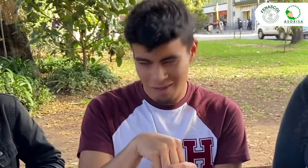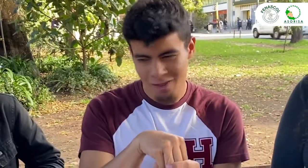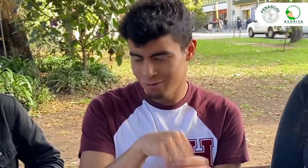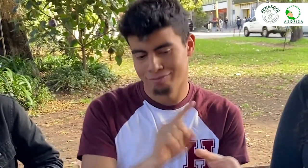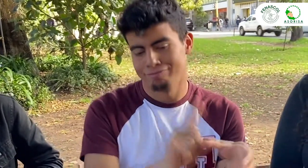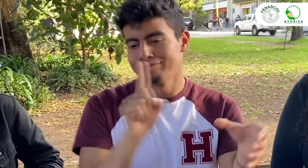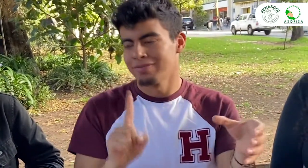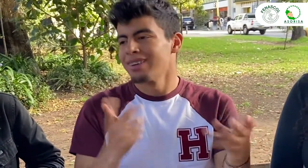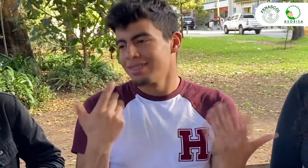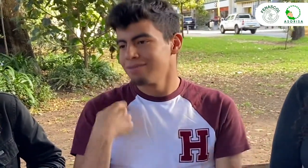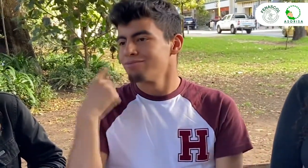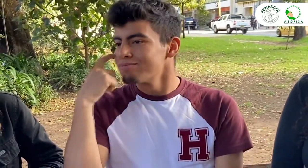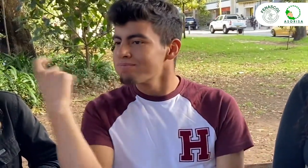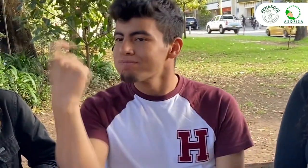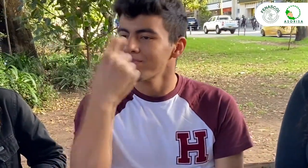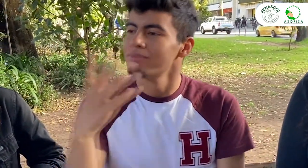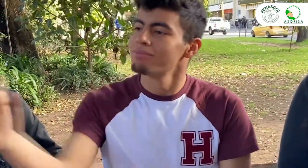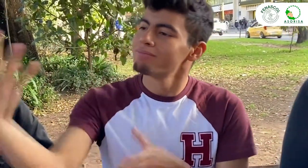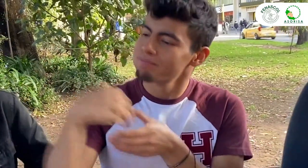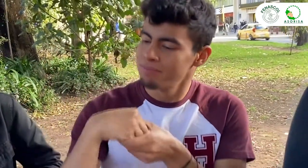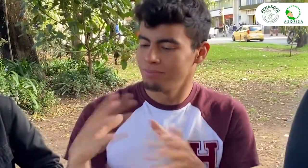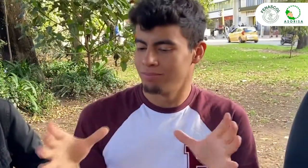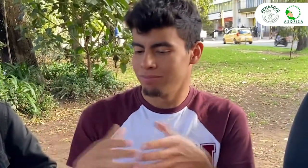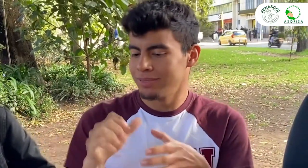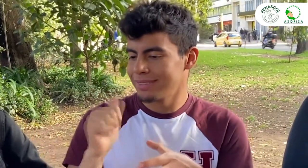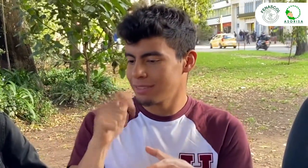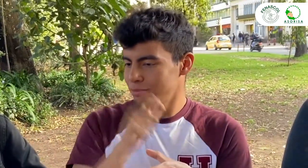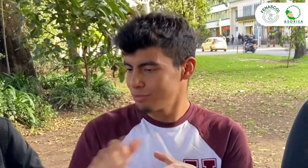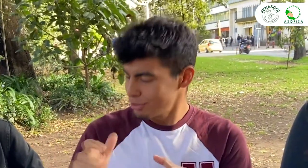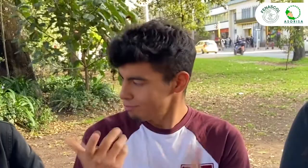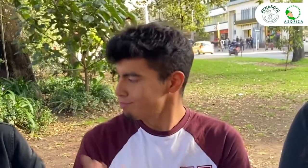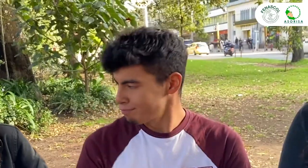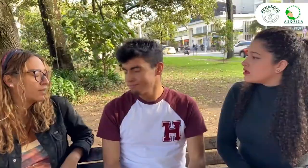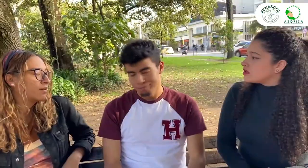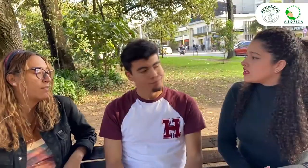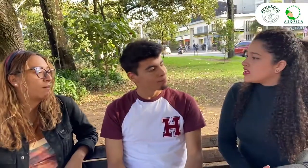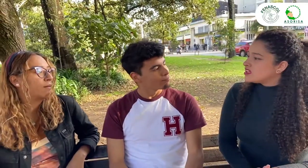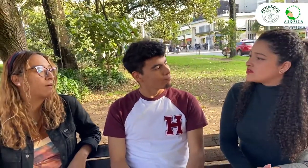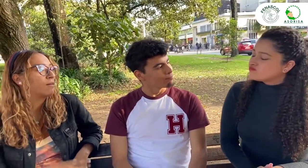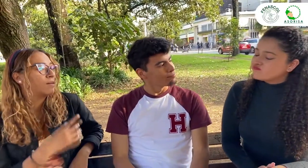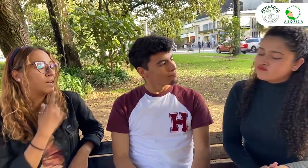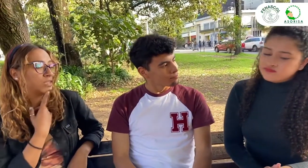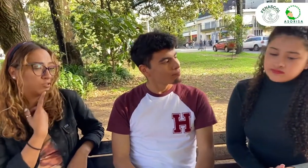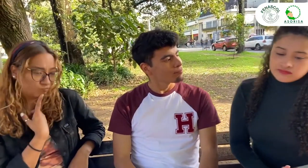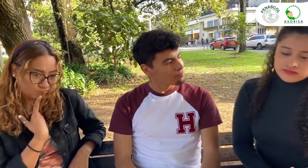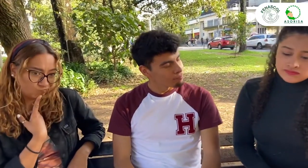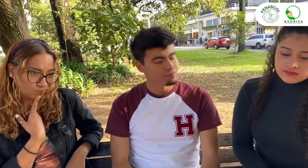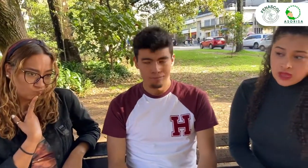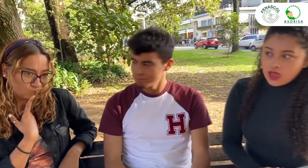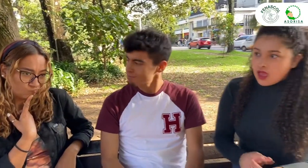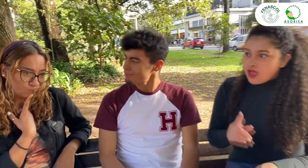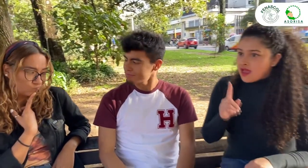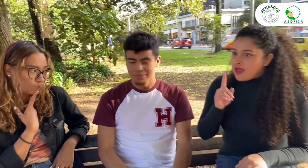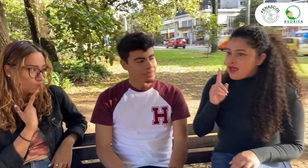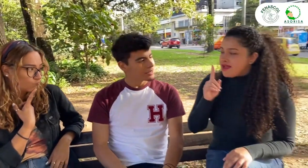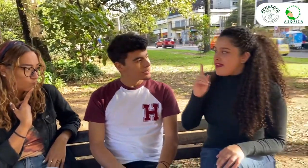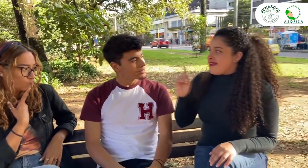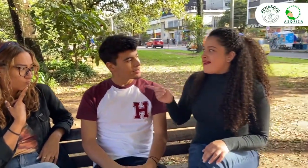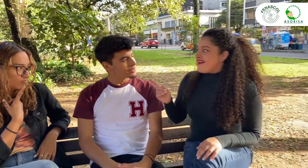de ese grupo que toca buscar más personas y formar mi grupo de 10 personas ya sé